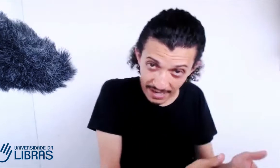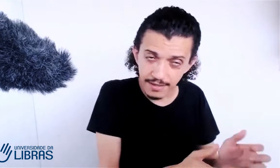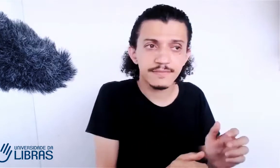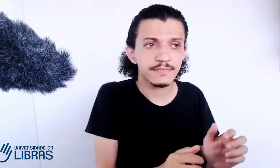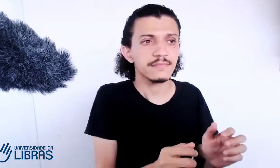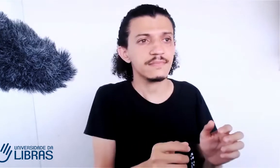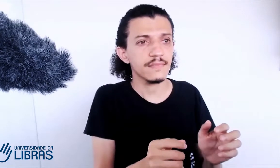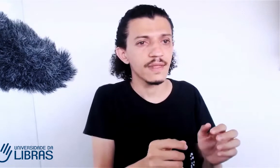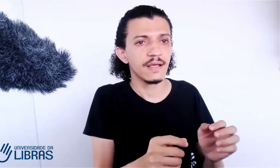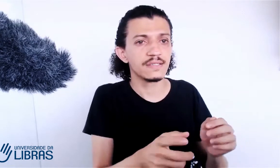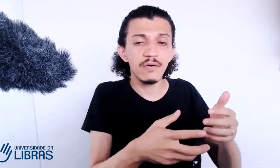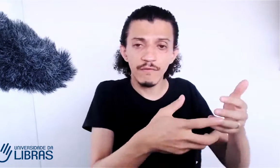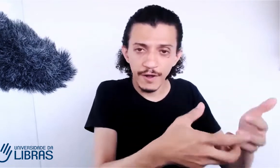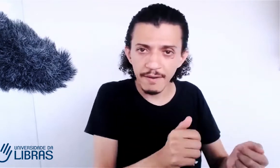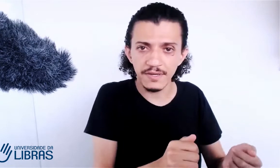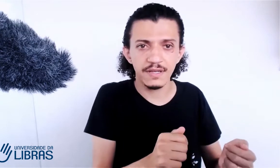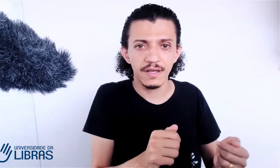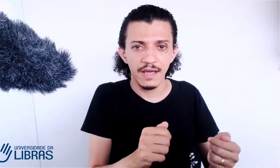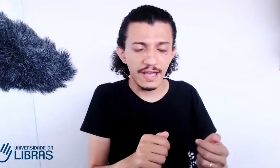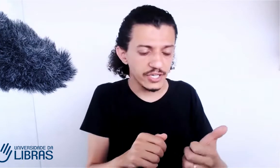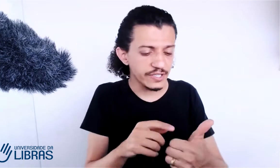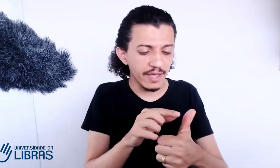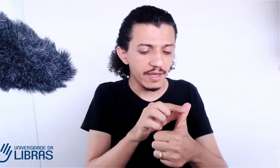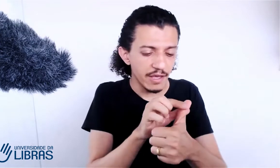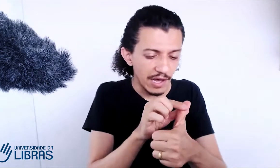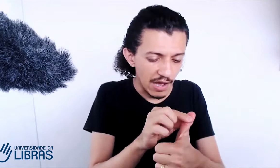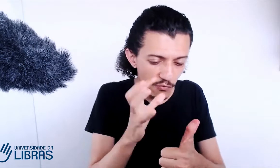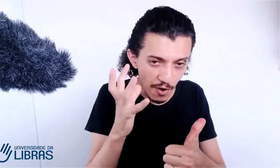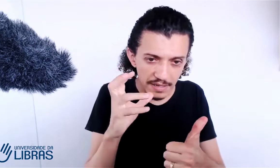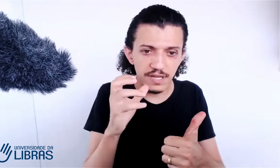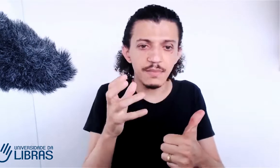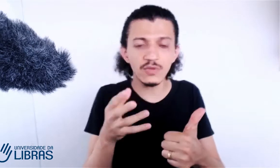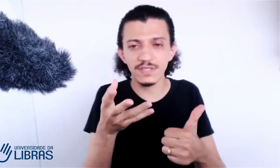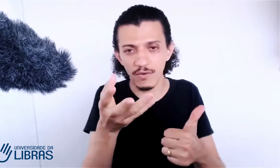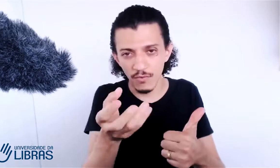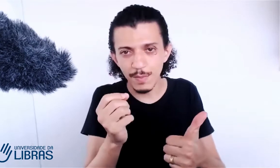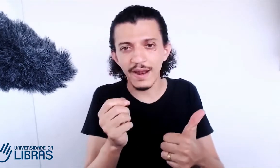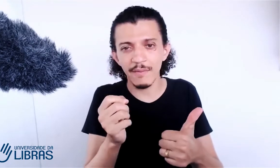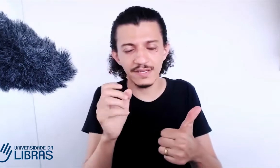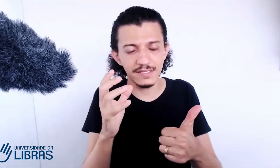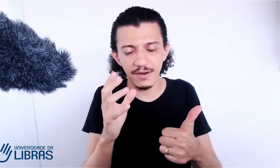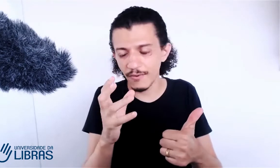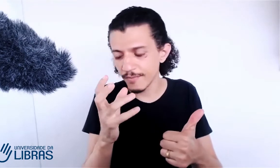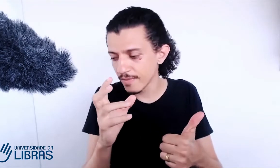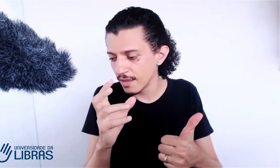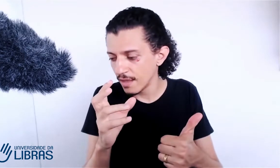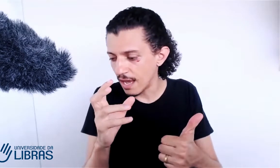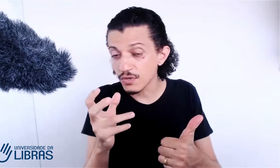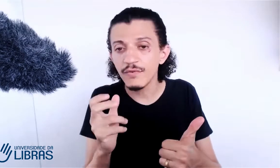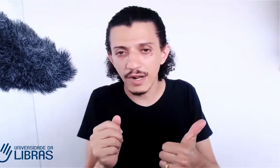nada são fonemas. E a gente tem o formato das mãos, que são as configurações